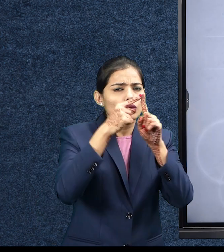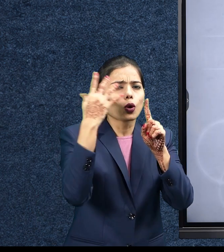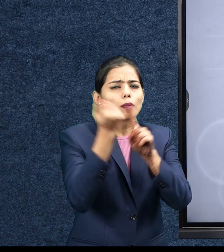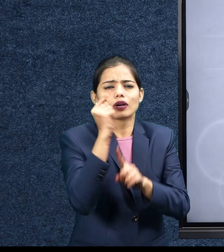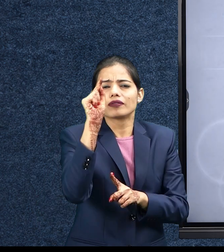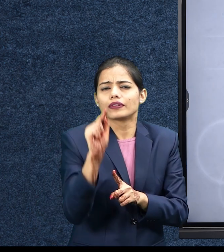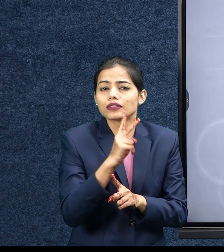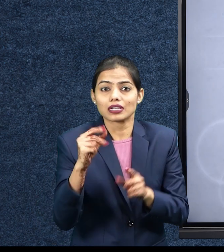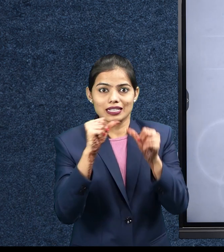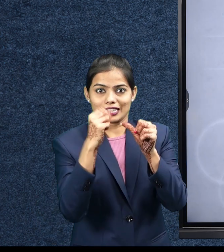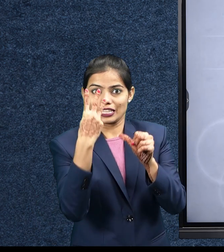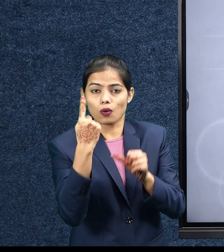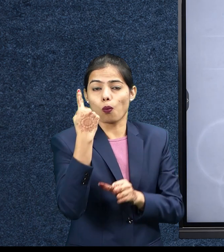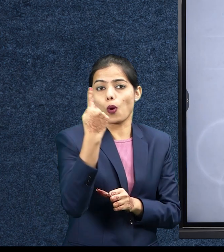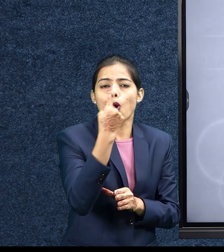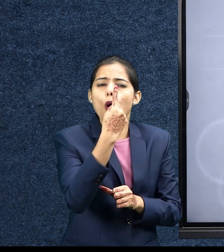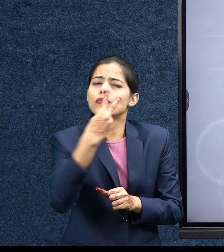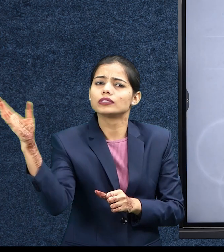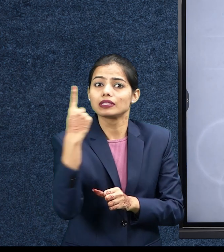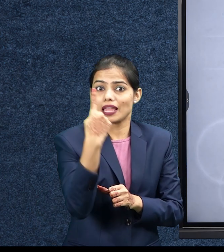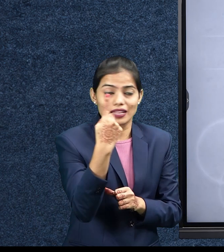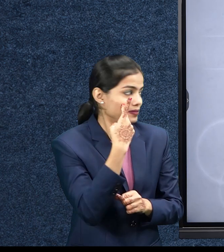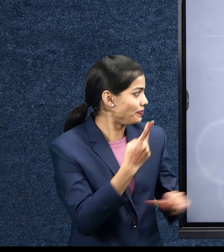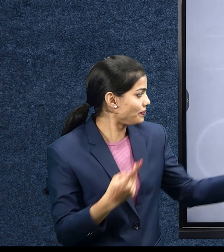कार्यक्रमाचा परिणाम A3 1.